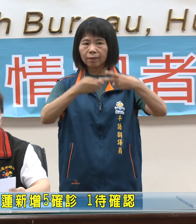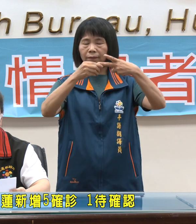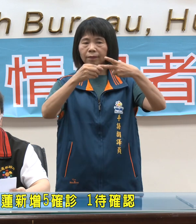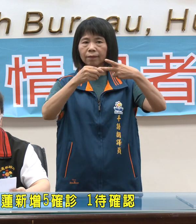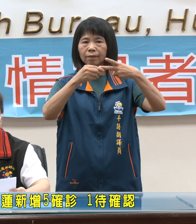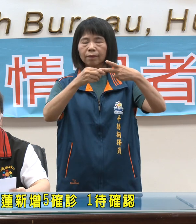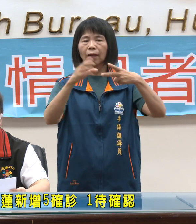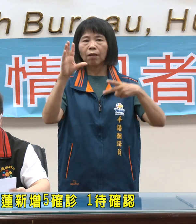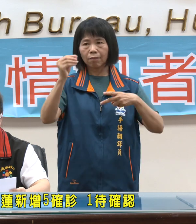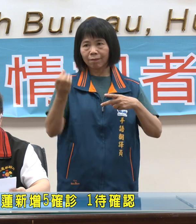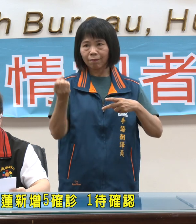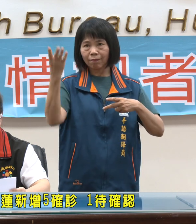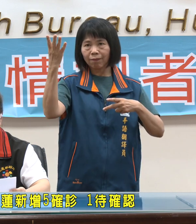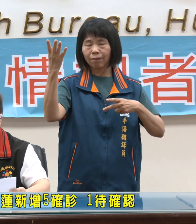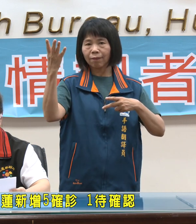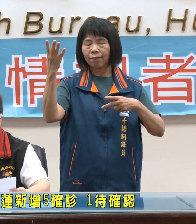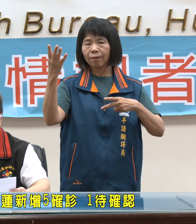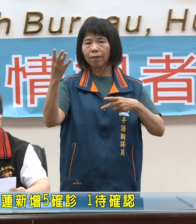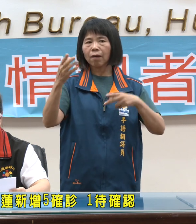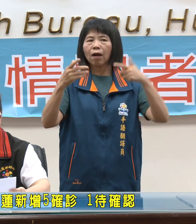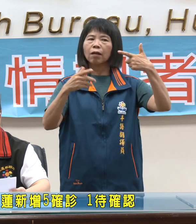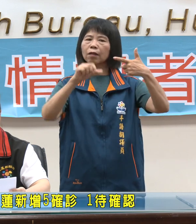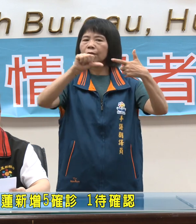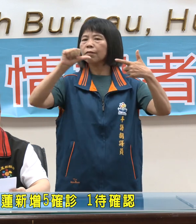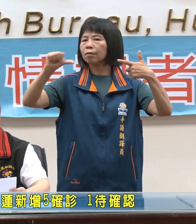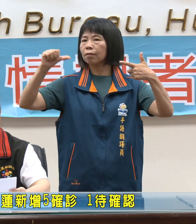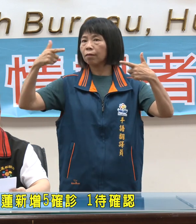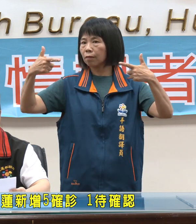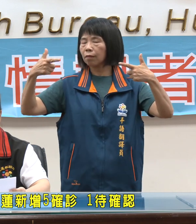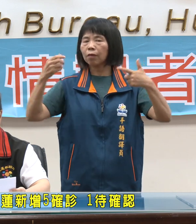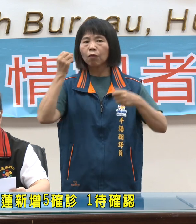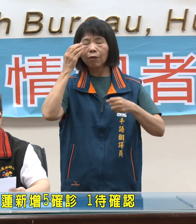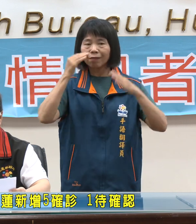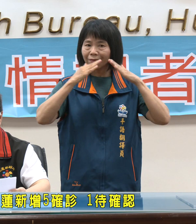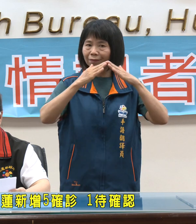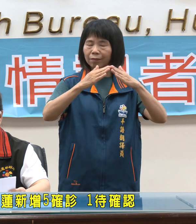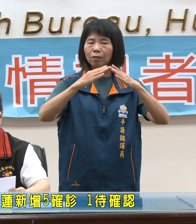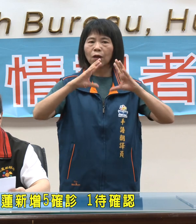自于万华案的6556花莲市